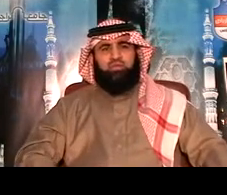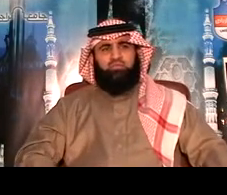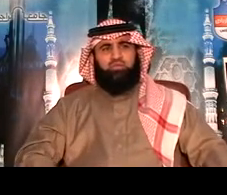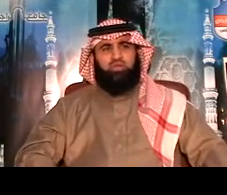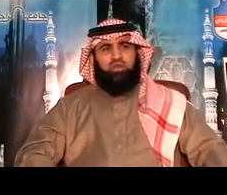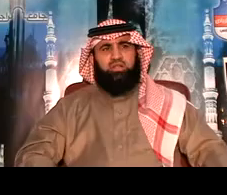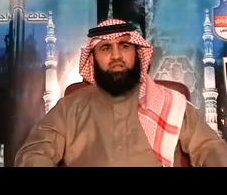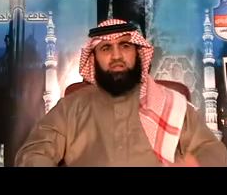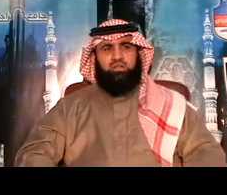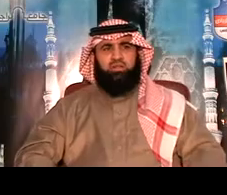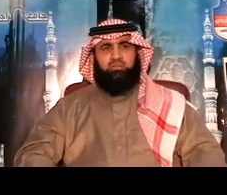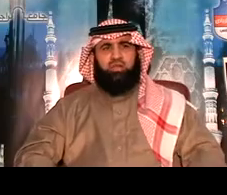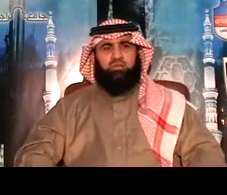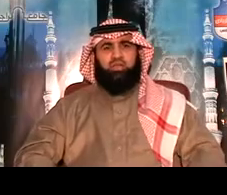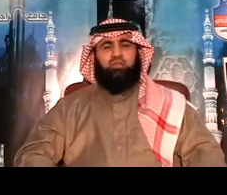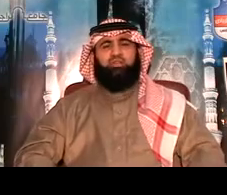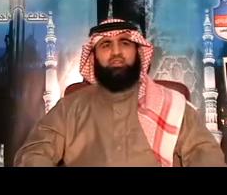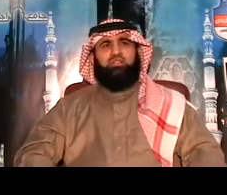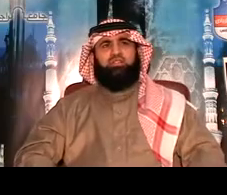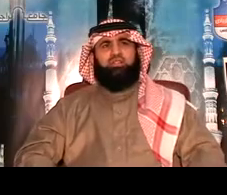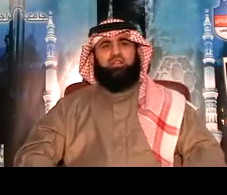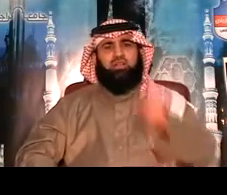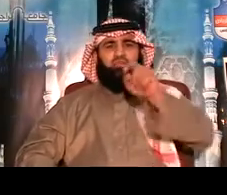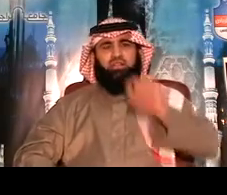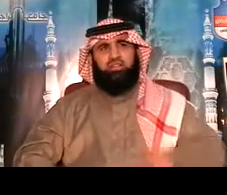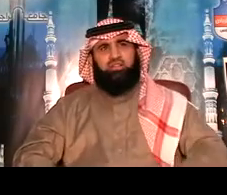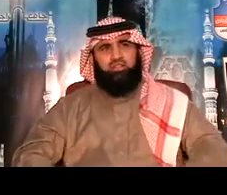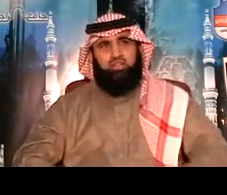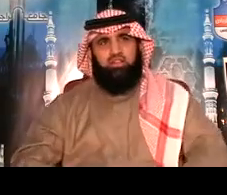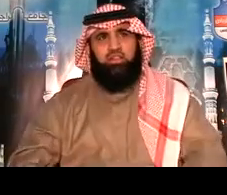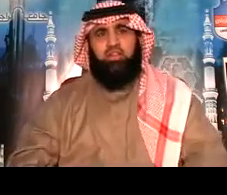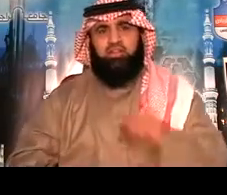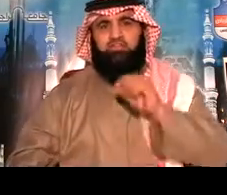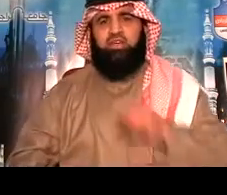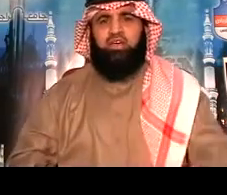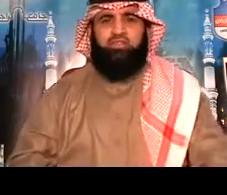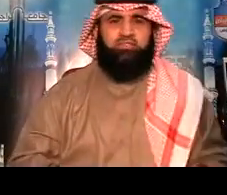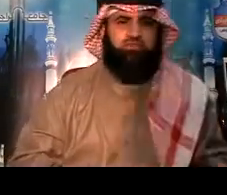في الصورة كمل كمل كمل كمل.